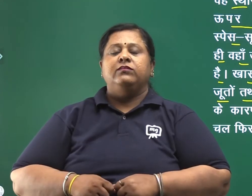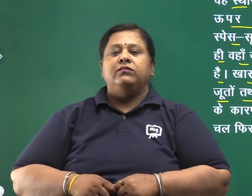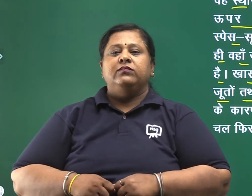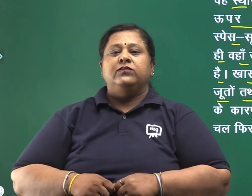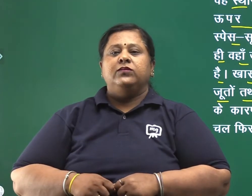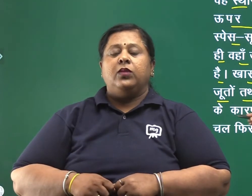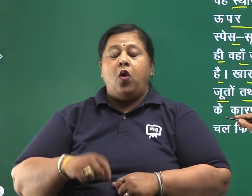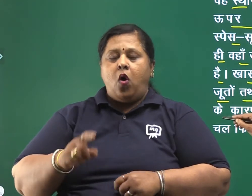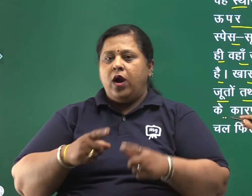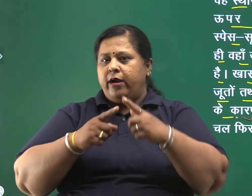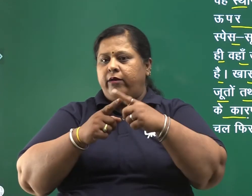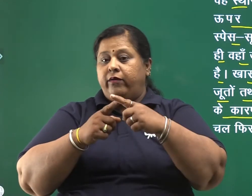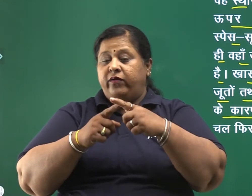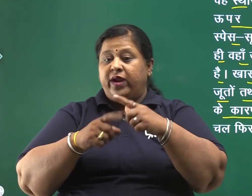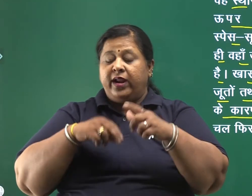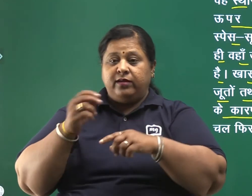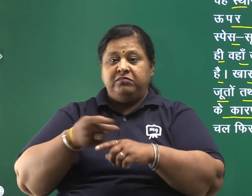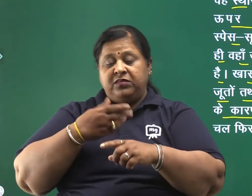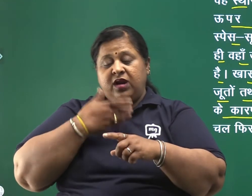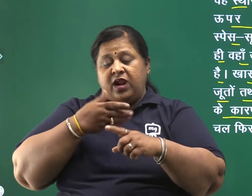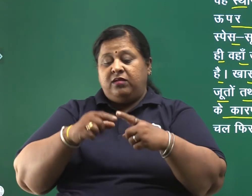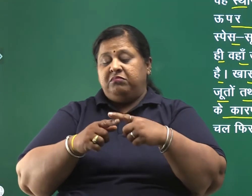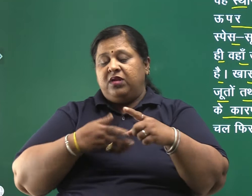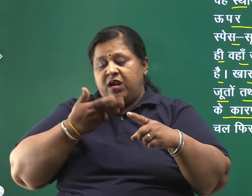तथा प्रशिक्षण के कारण ही